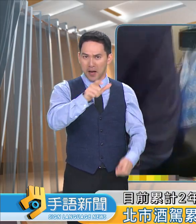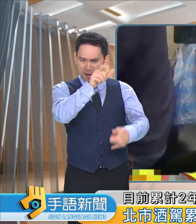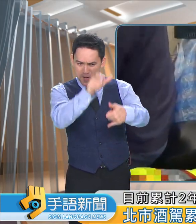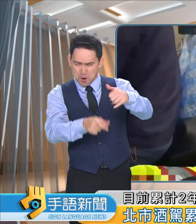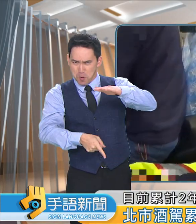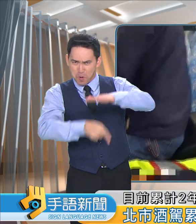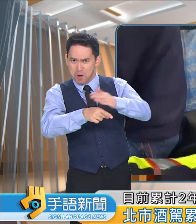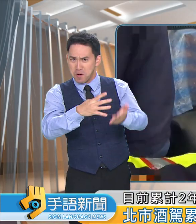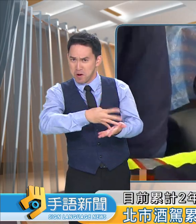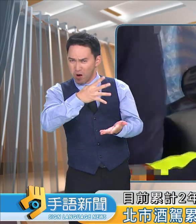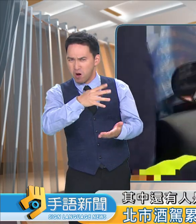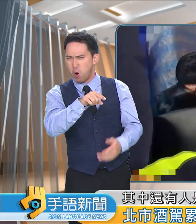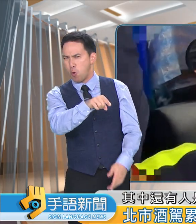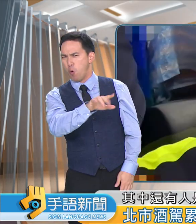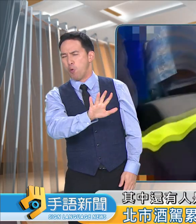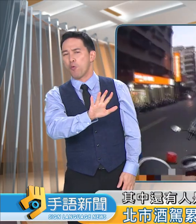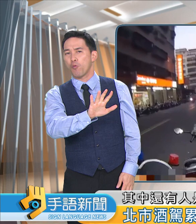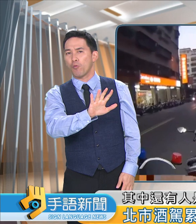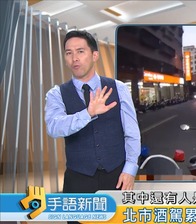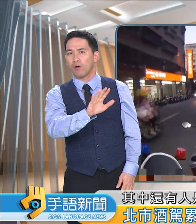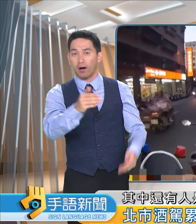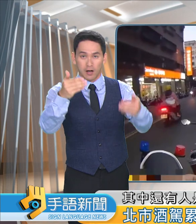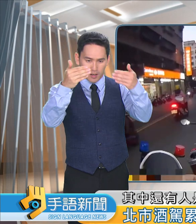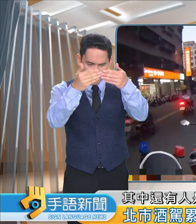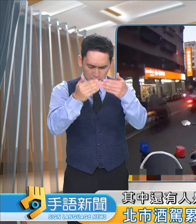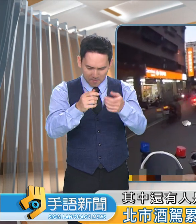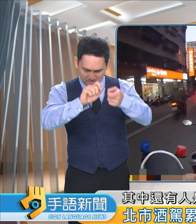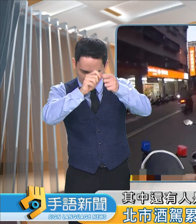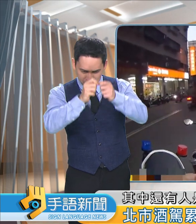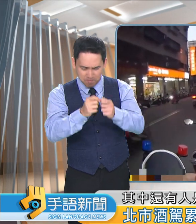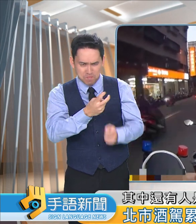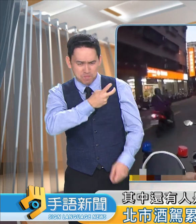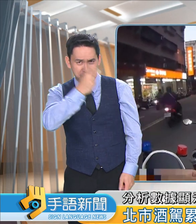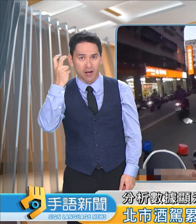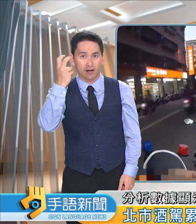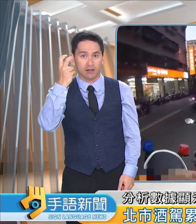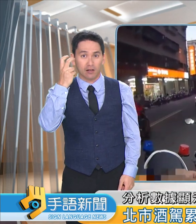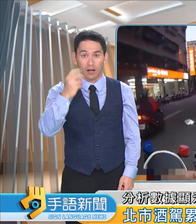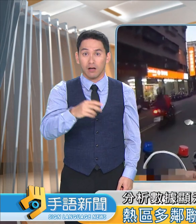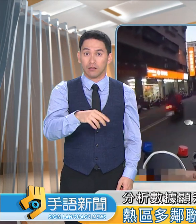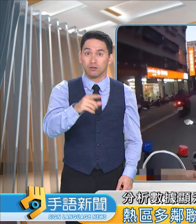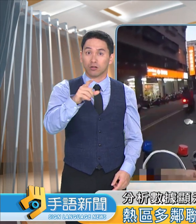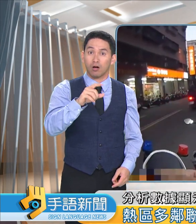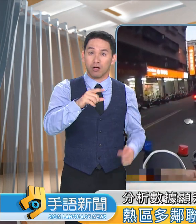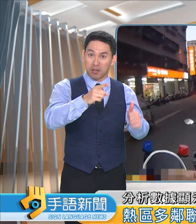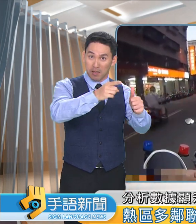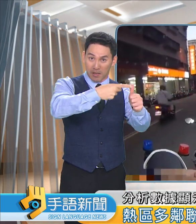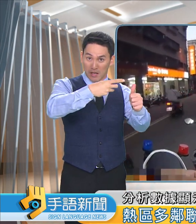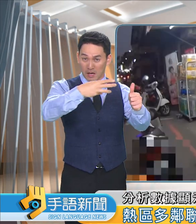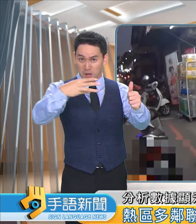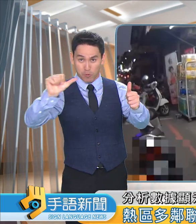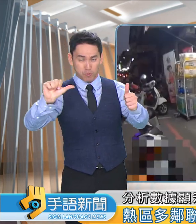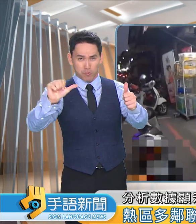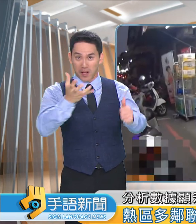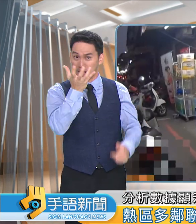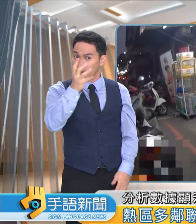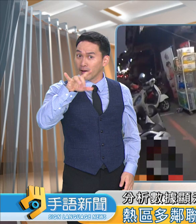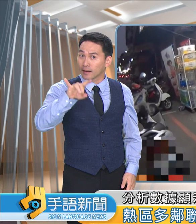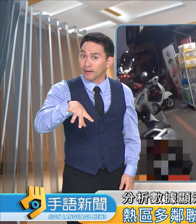次，其中还有人是四次累犯。分析数据显示，北市的五大酒驾累